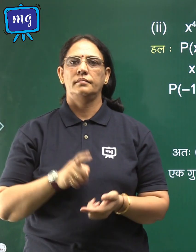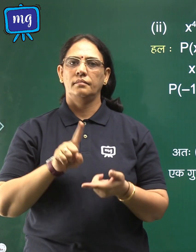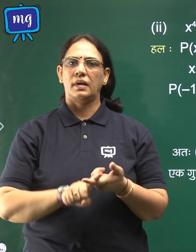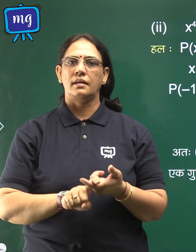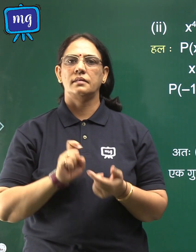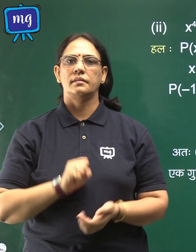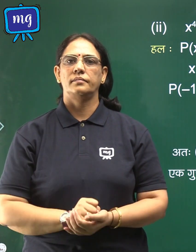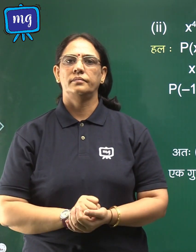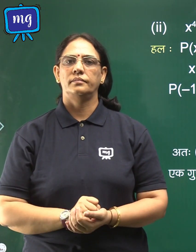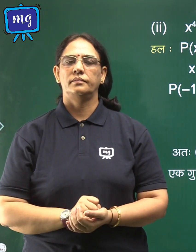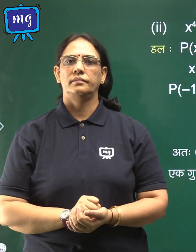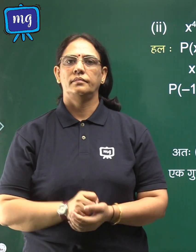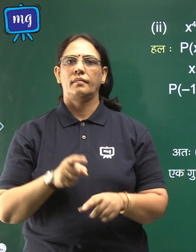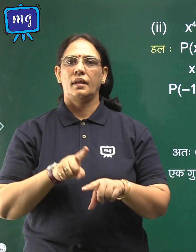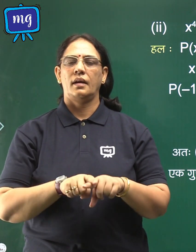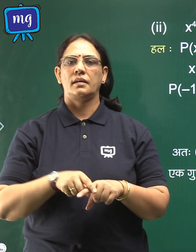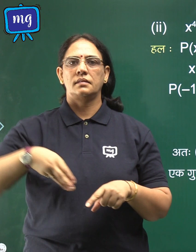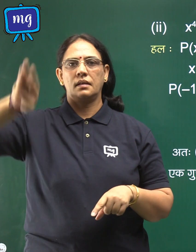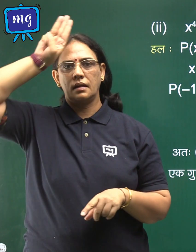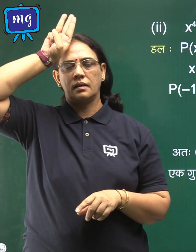प्लस एक्स की घात 3